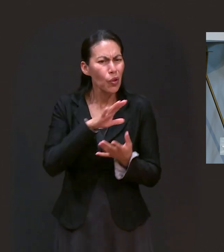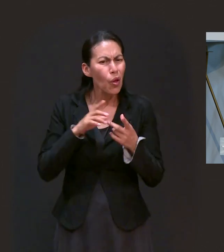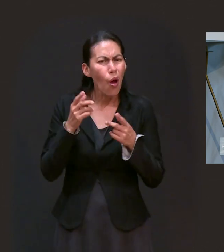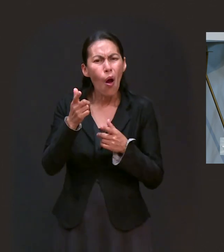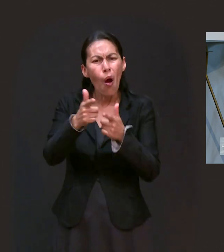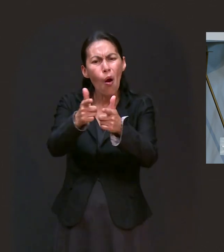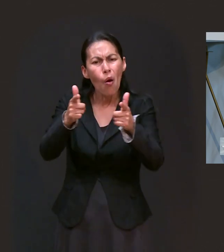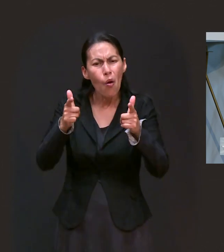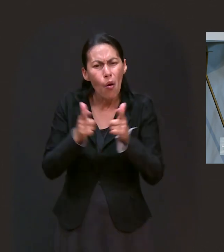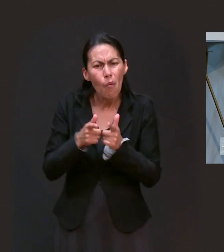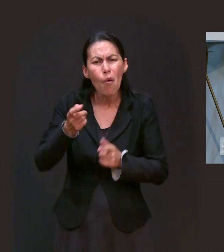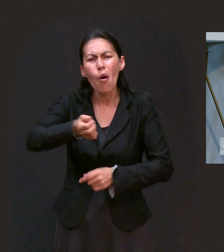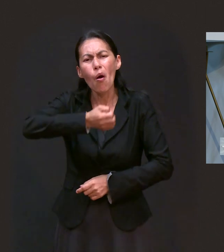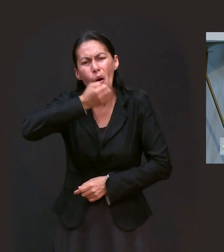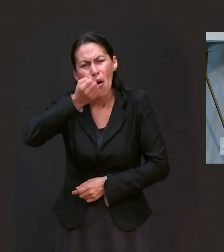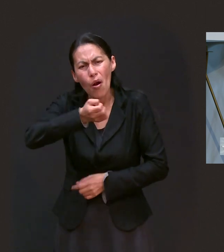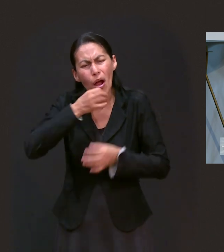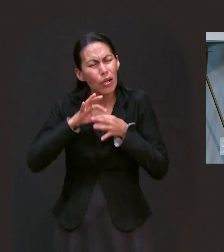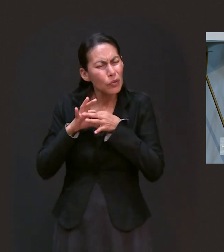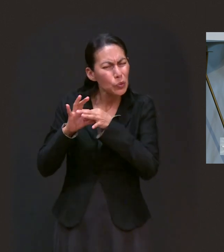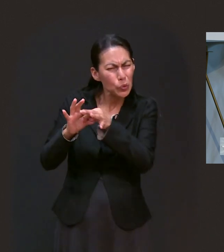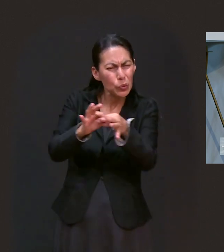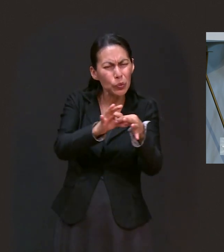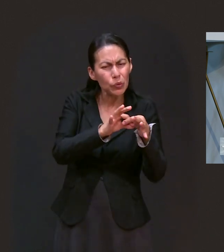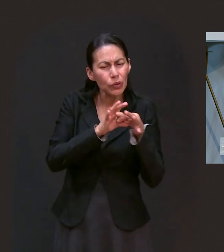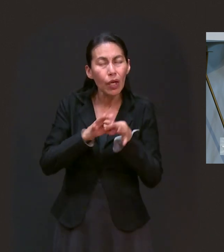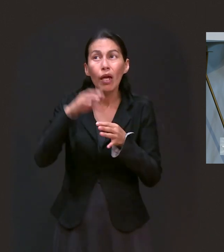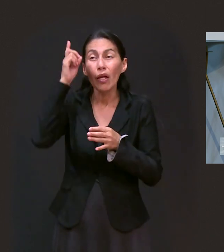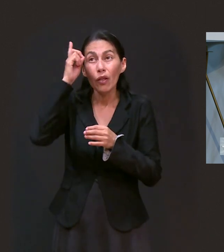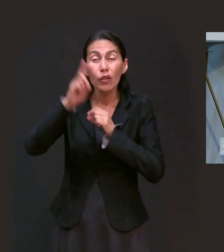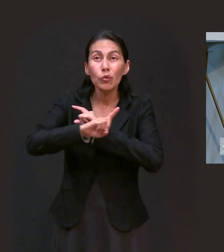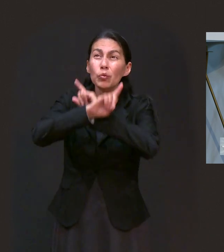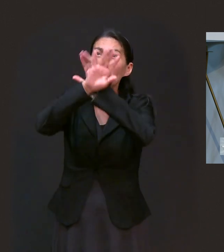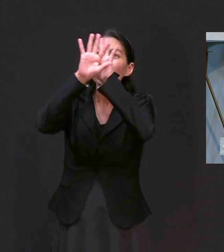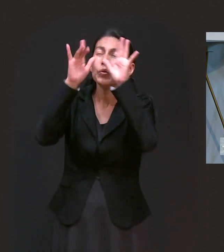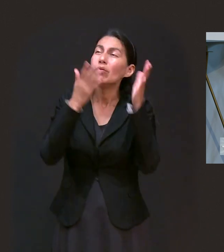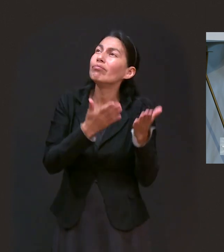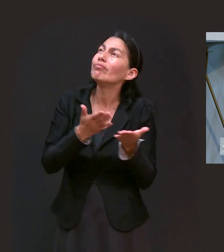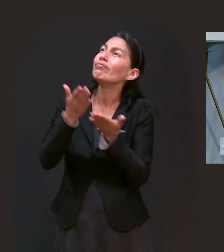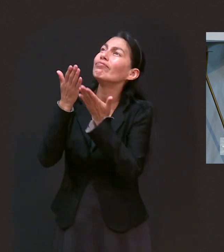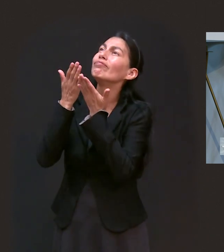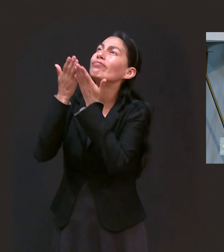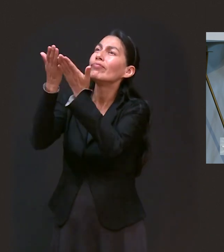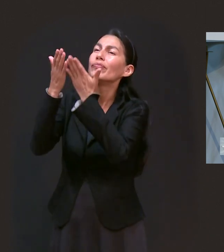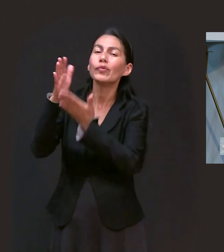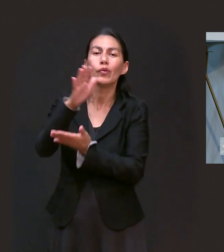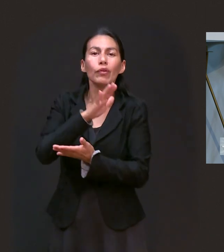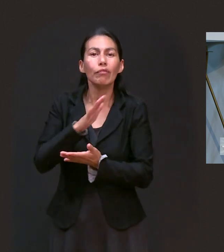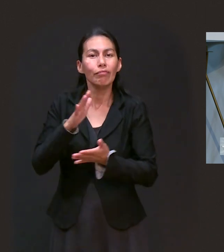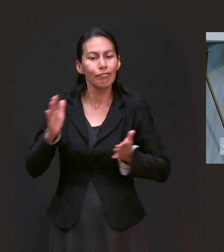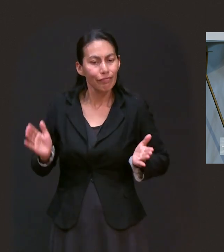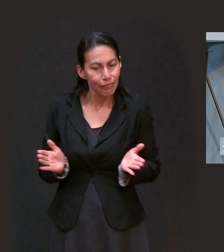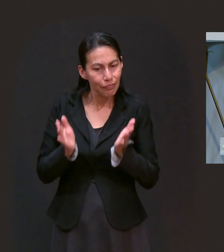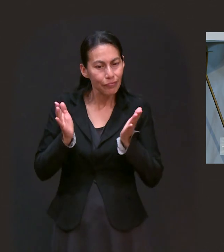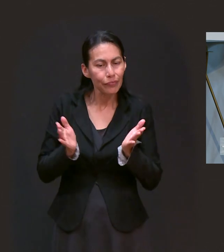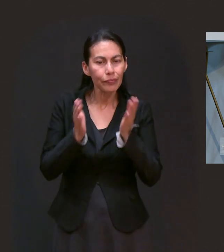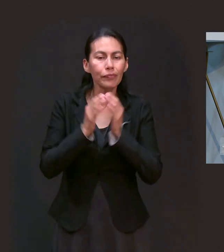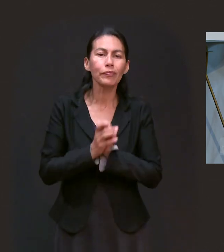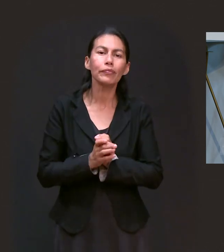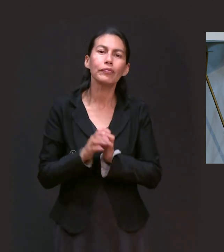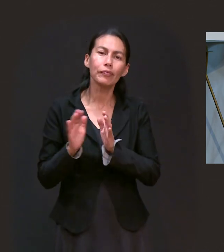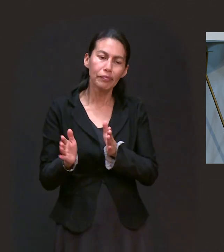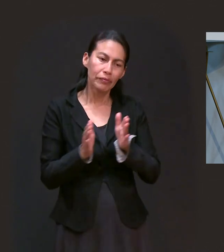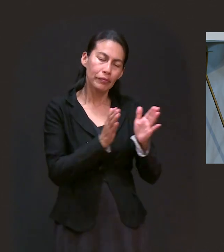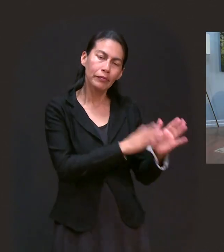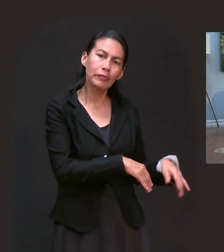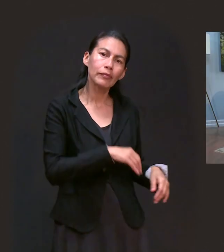un grupo donde estar orando mutuamente para que dios sea glorificado y nos animemos en el servicio que